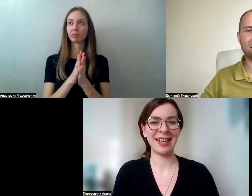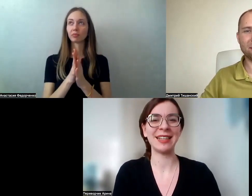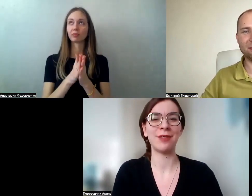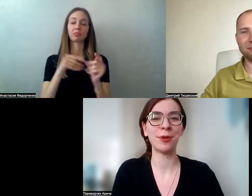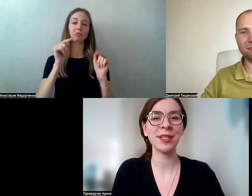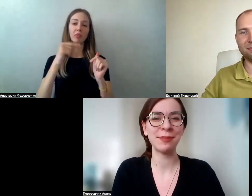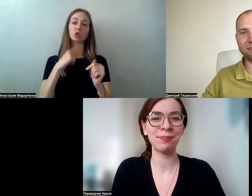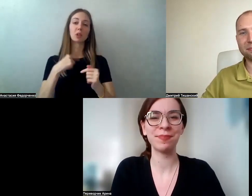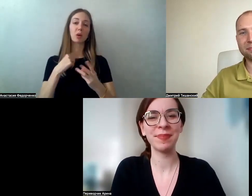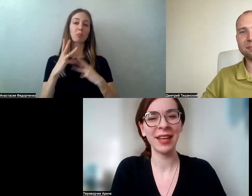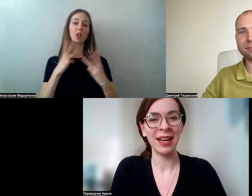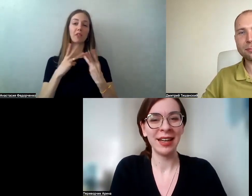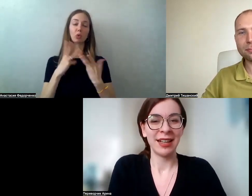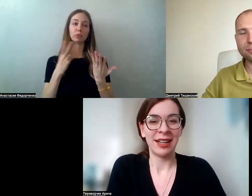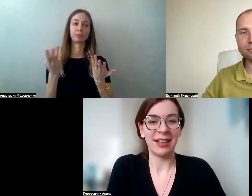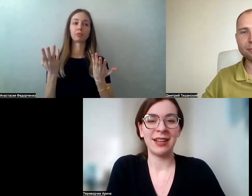Интересный вопрос.